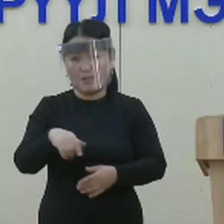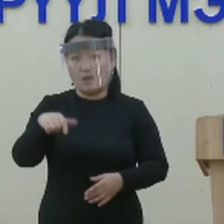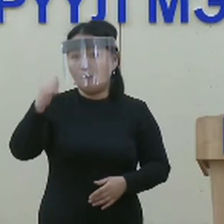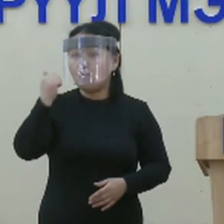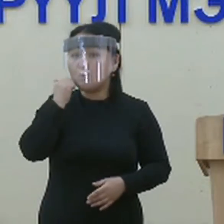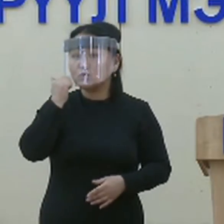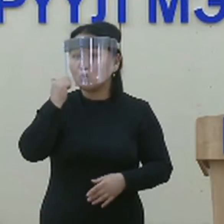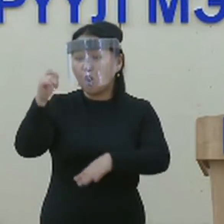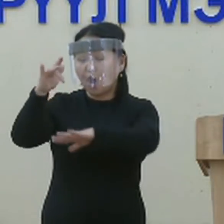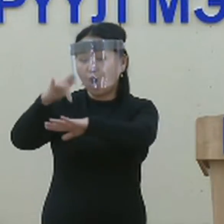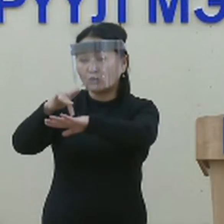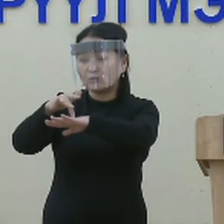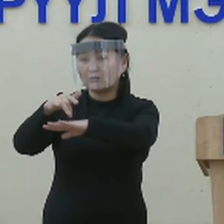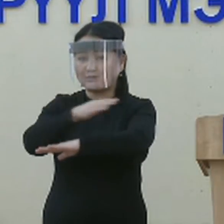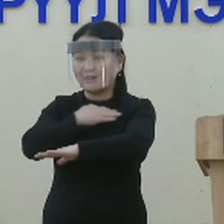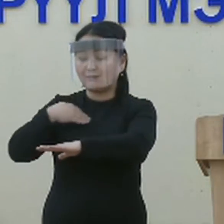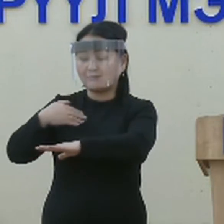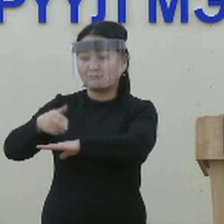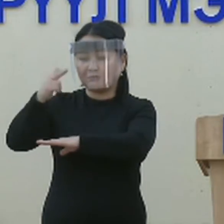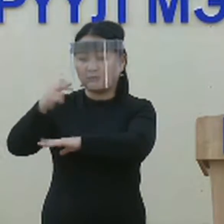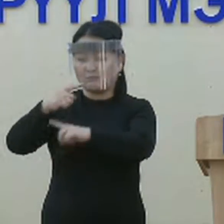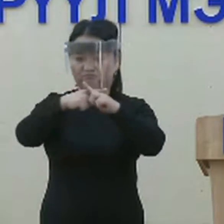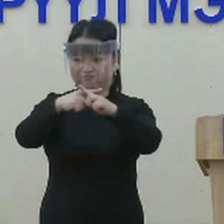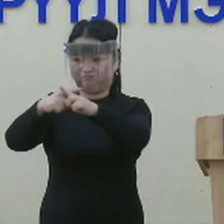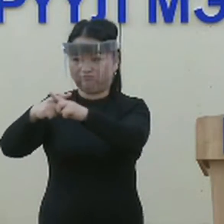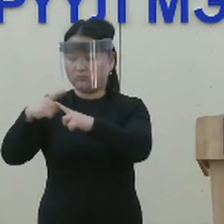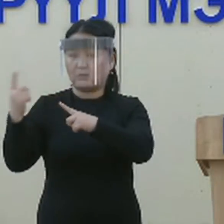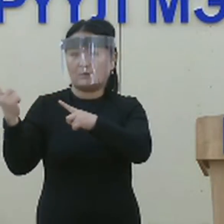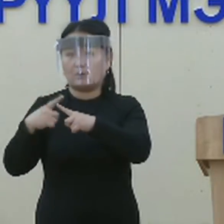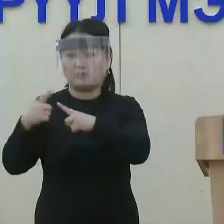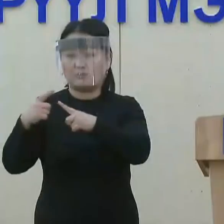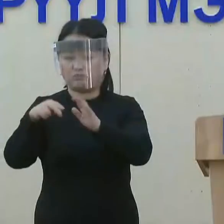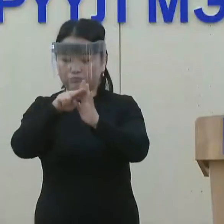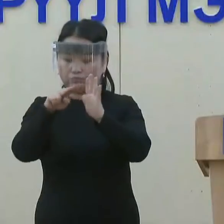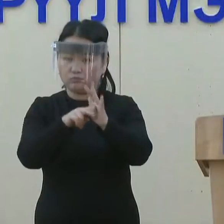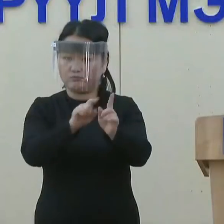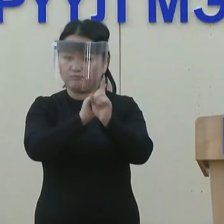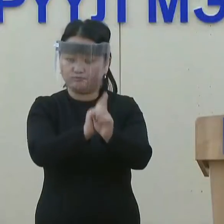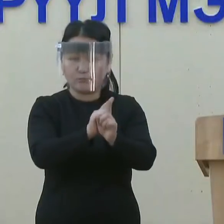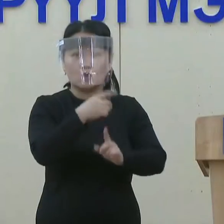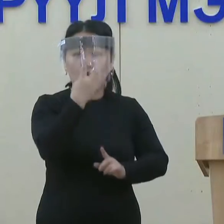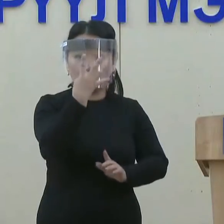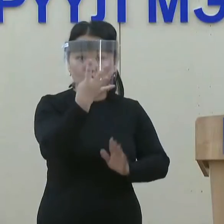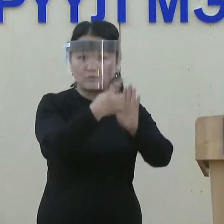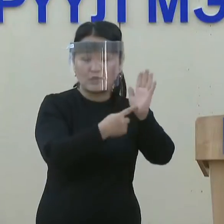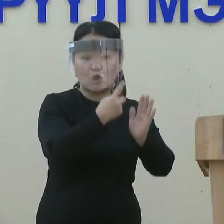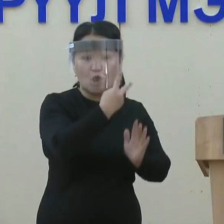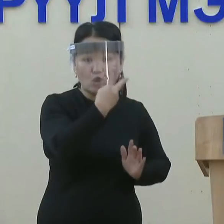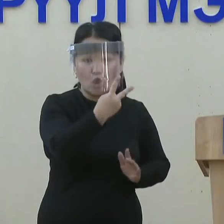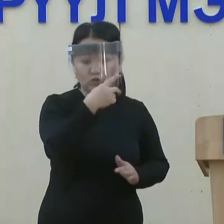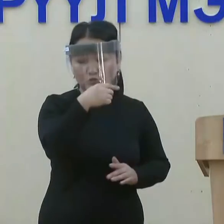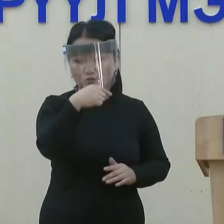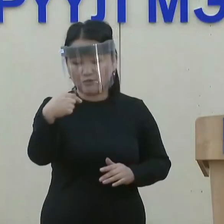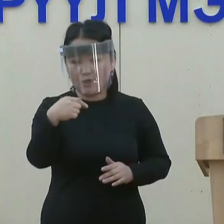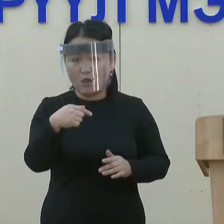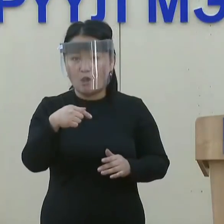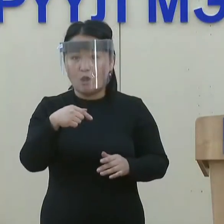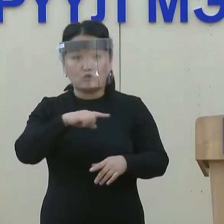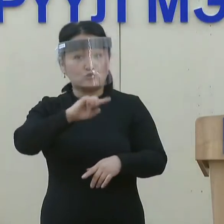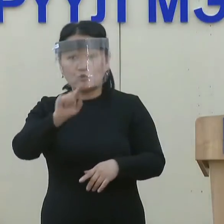Москва хотын захиргаанаас хөл хорионы дэглэмийг чангатаж 4 сарын 22-ноос эхлээд зөвшөөрлгүй бол метронд